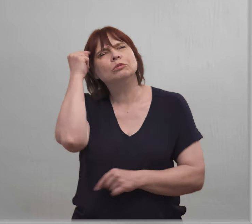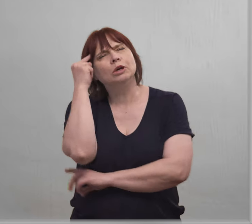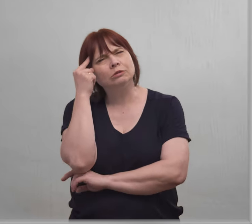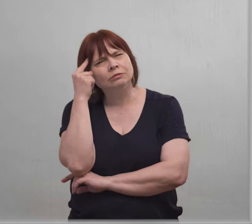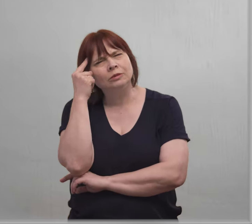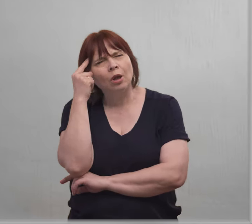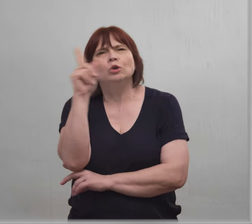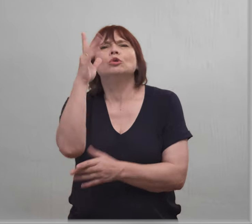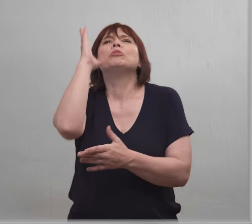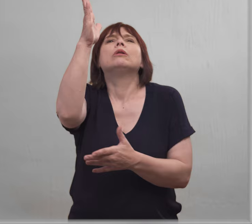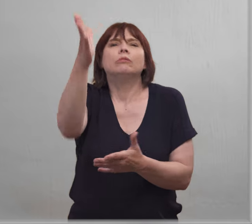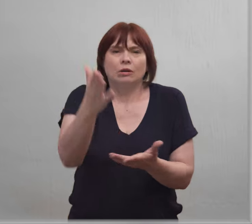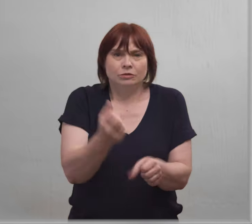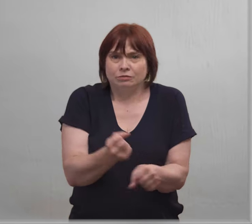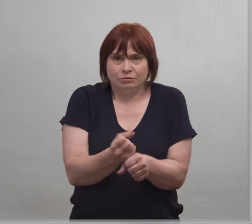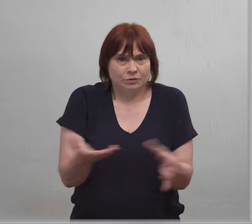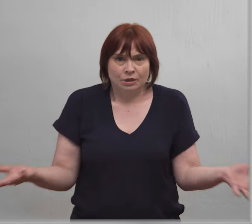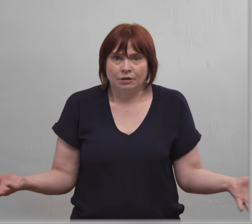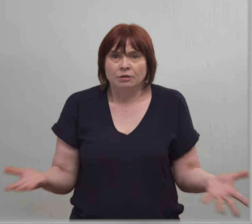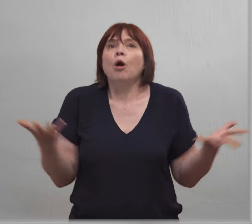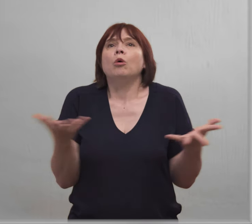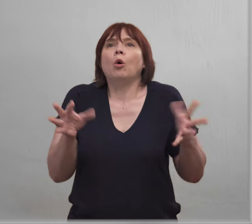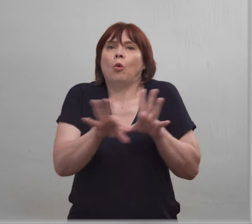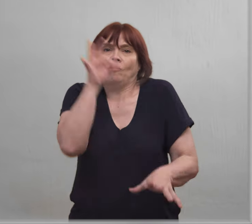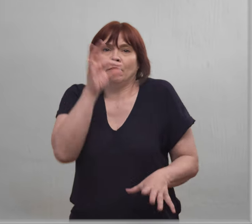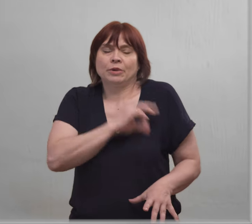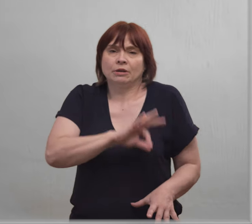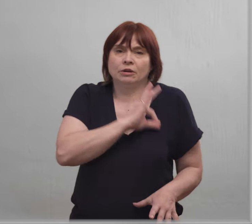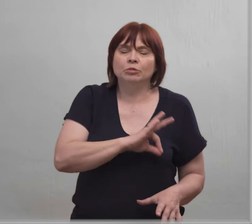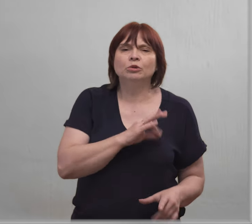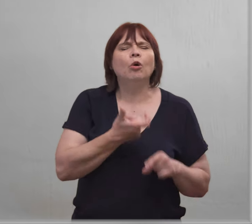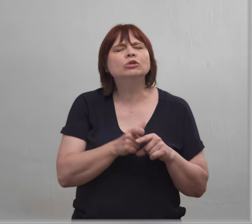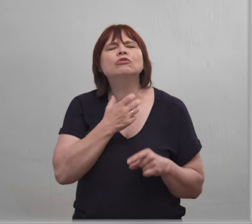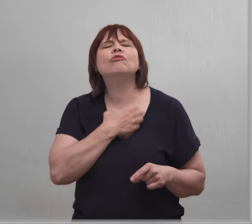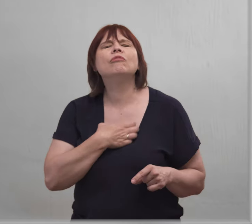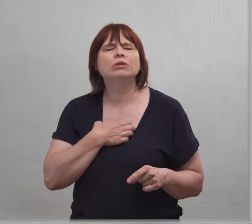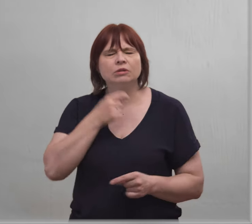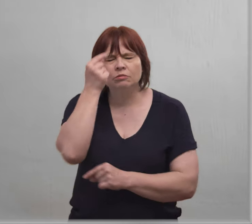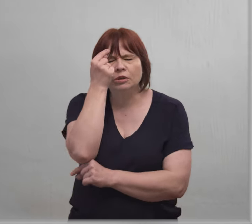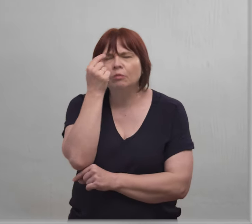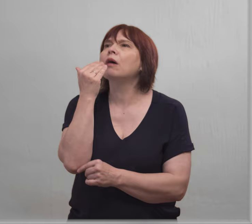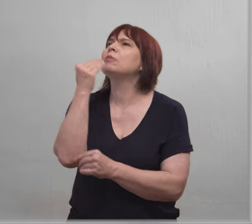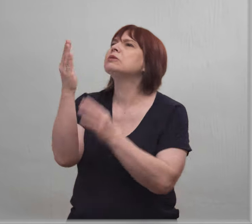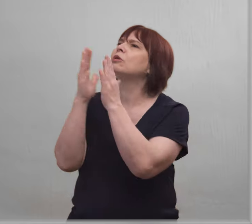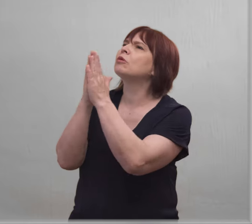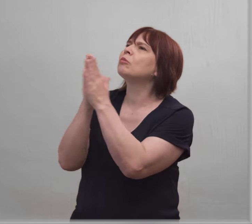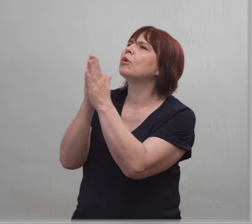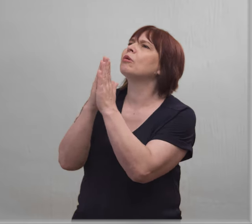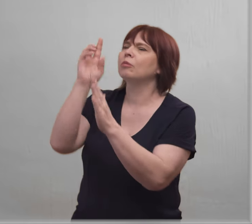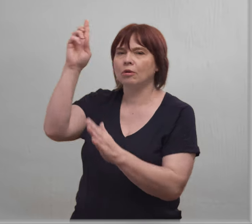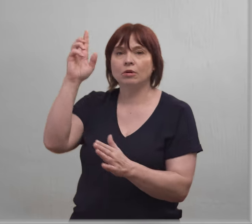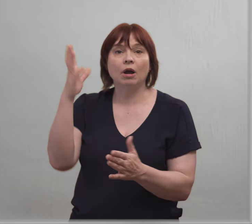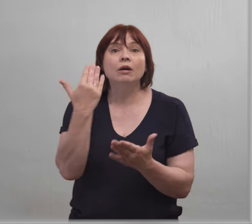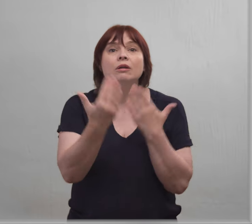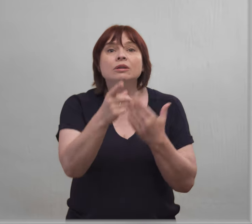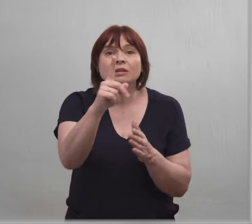знаете, на самом деле это очень важно, обращаться к Господу, чтобы тебе, если ты в начале своего пути, кем